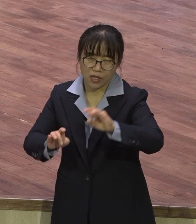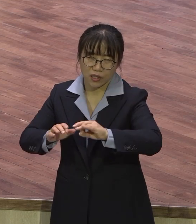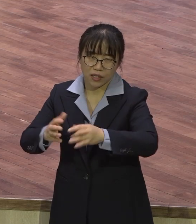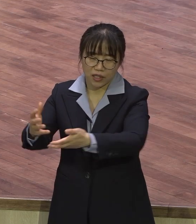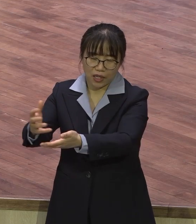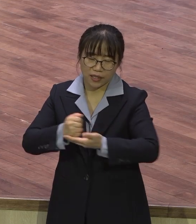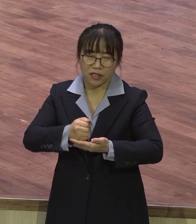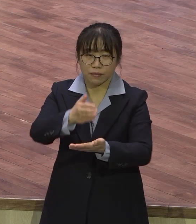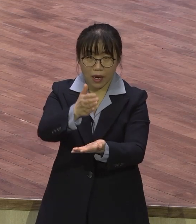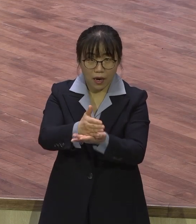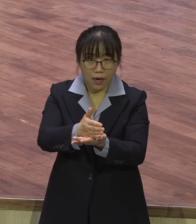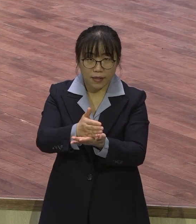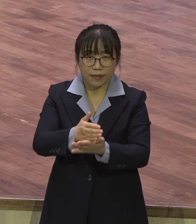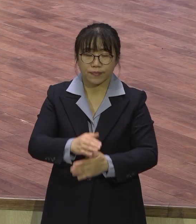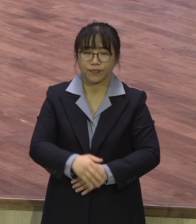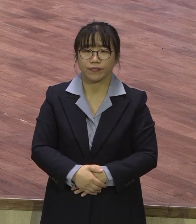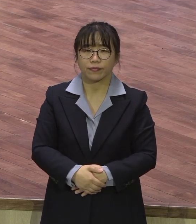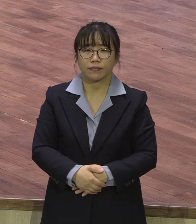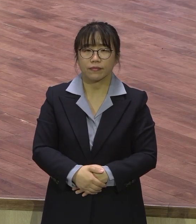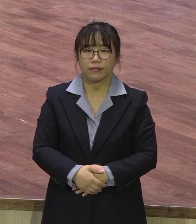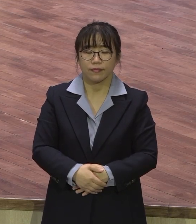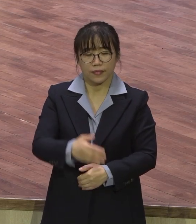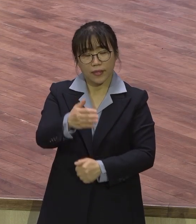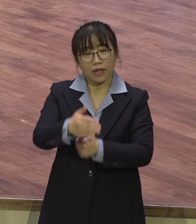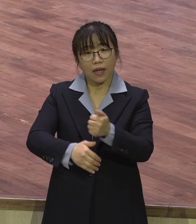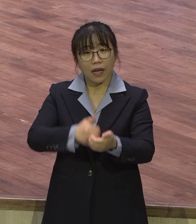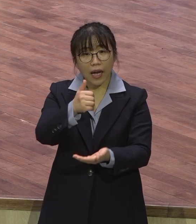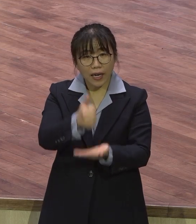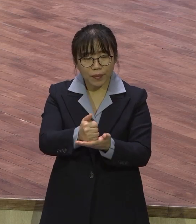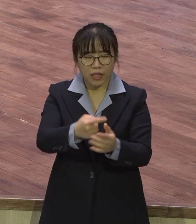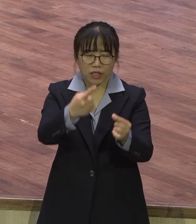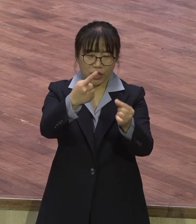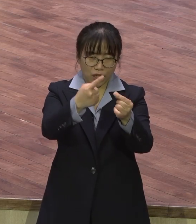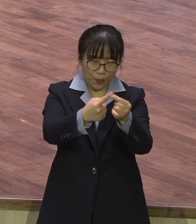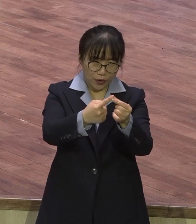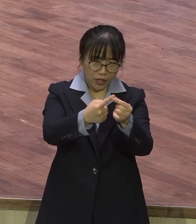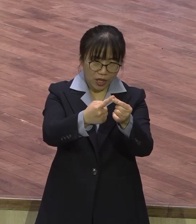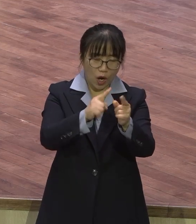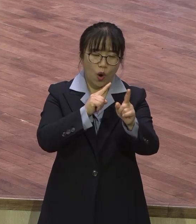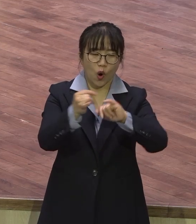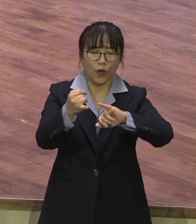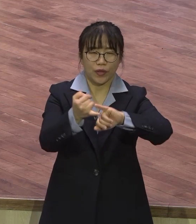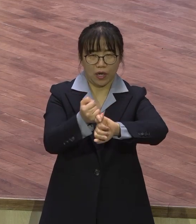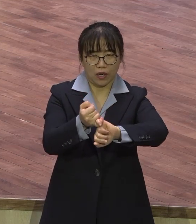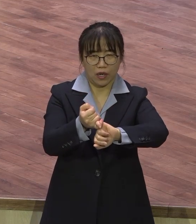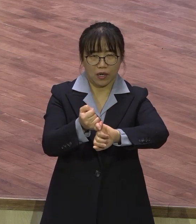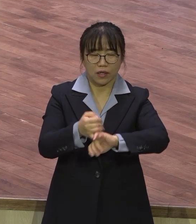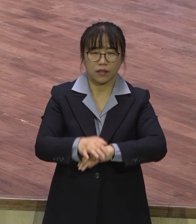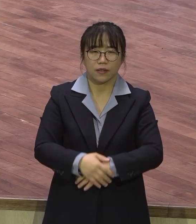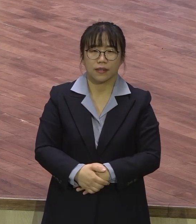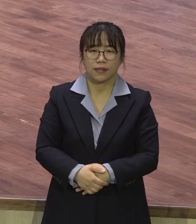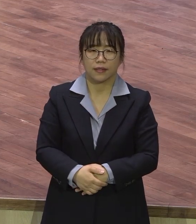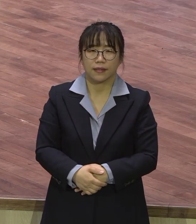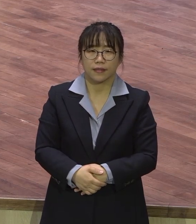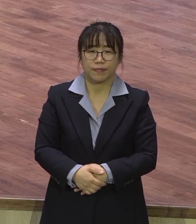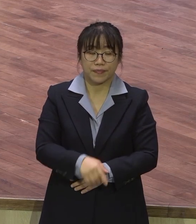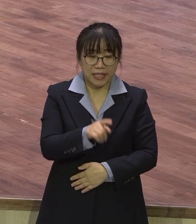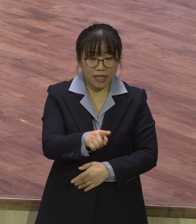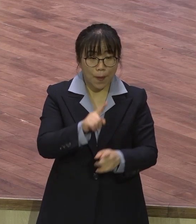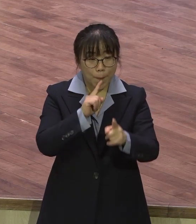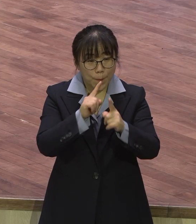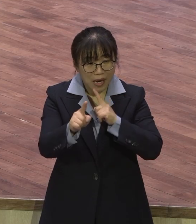나 외에 다른 신을 두지 말라 하나님께서 첫 번째 은약을 주신 말씀 이 말씀을